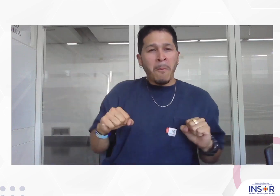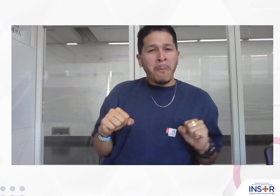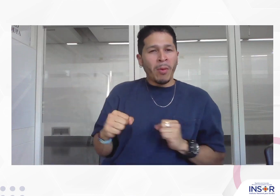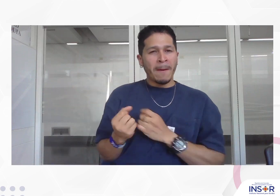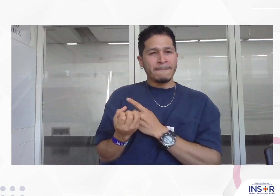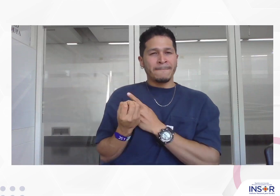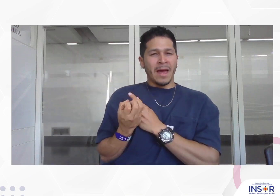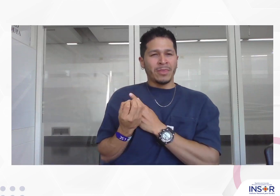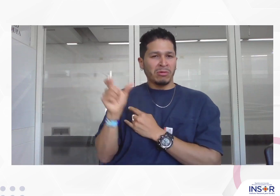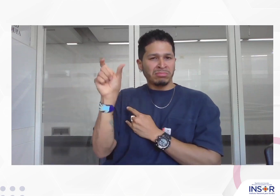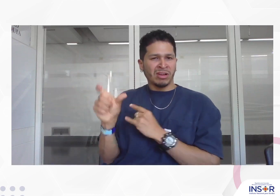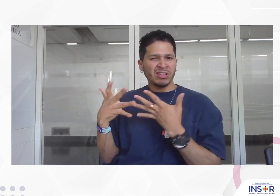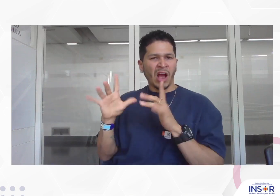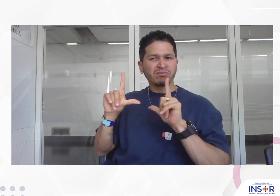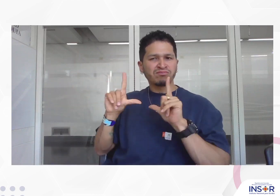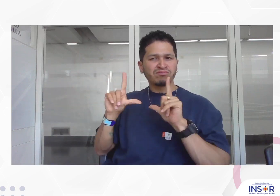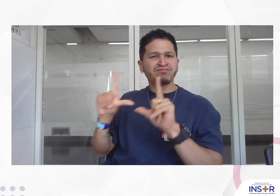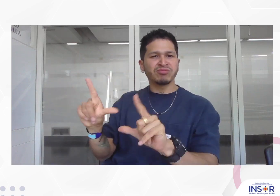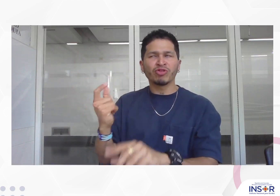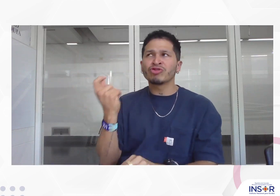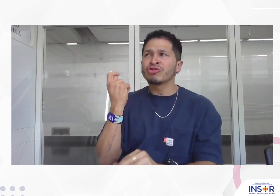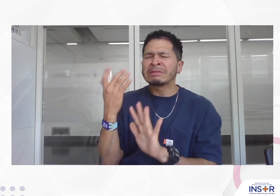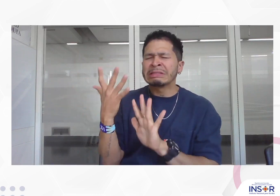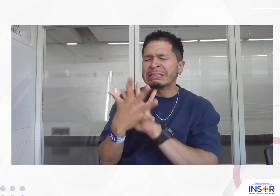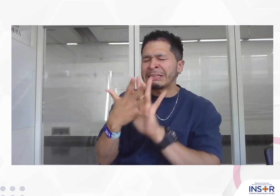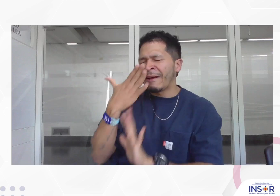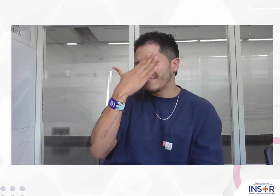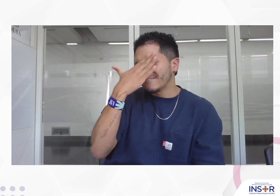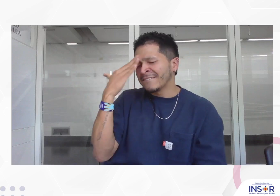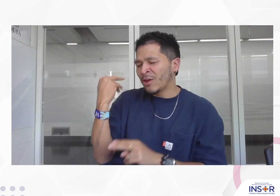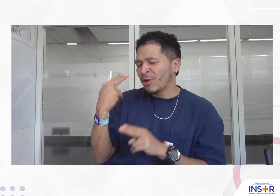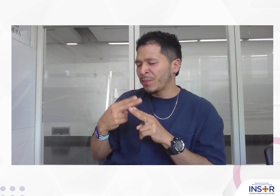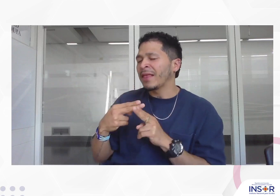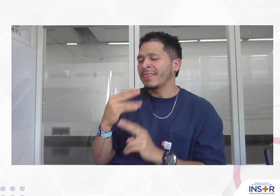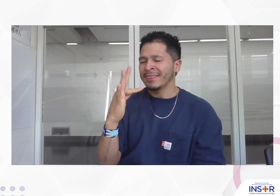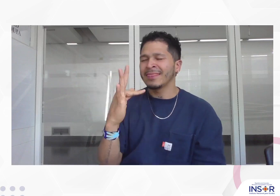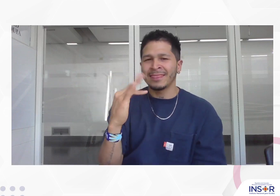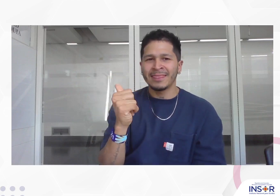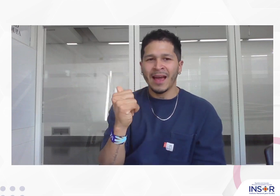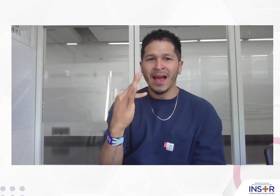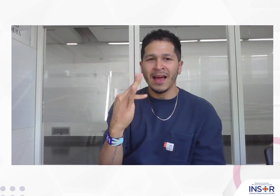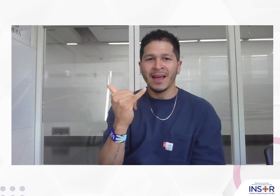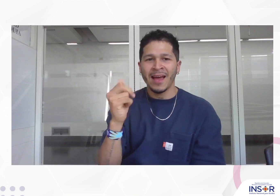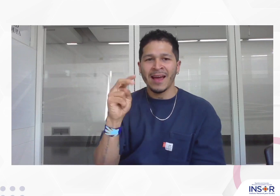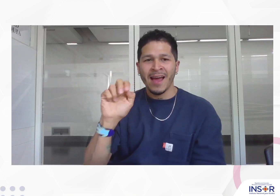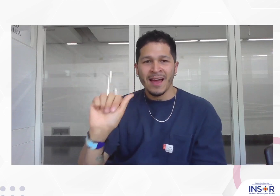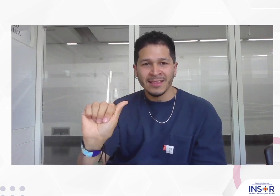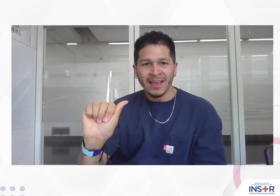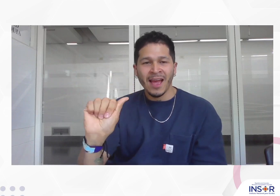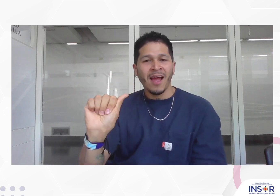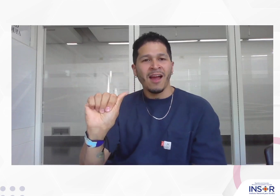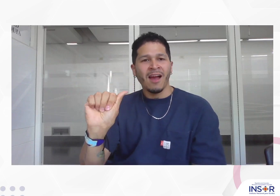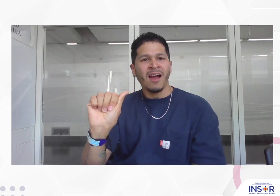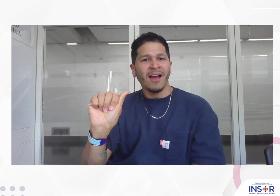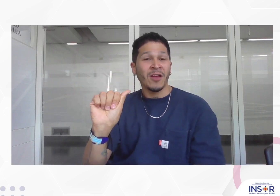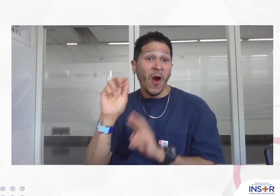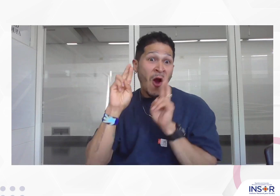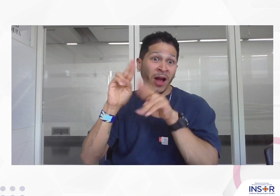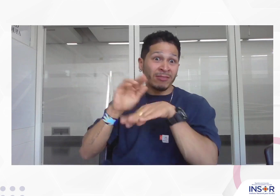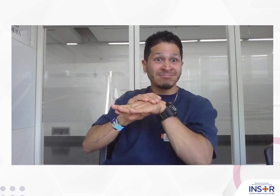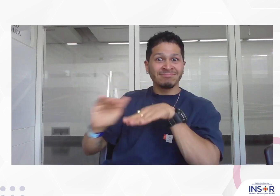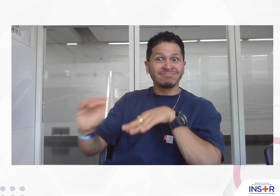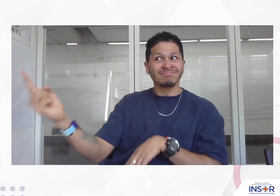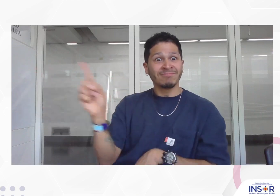que les hablaba anteriormente de sordos versus sordos. También en la Universidad Pedagógica se me olvidó una